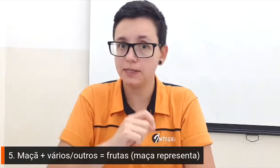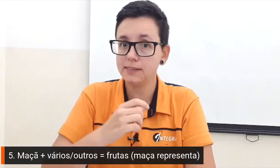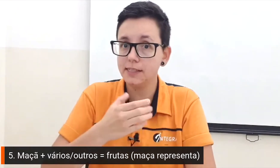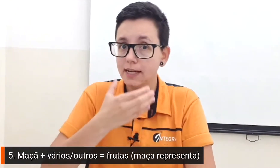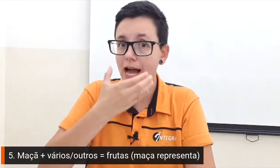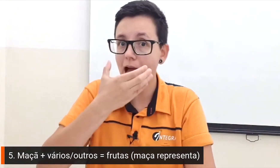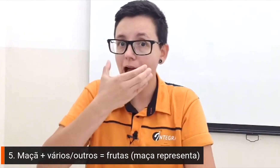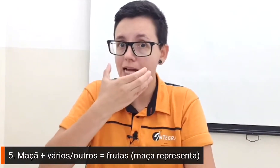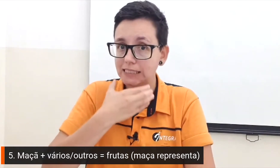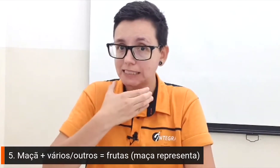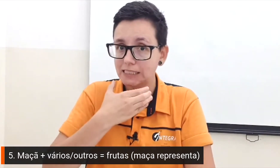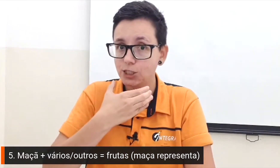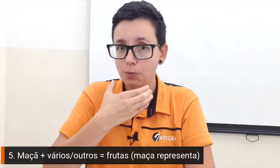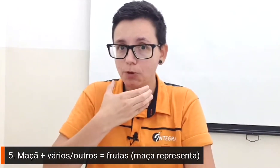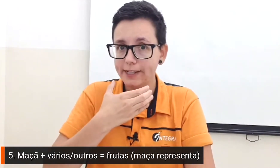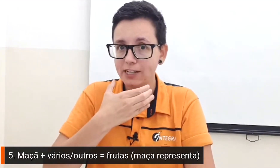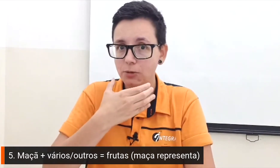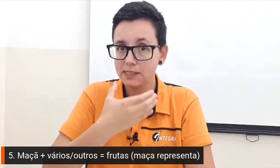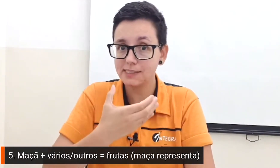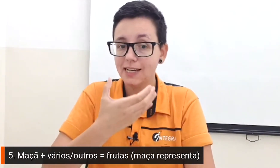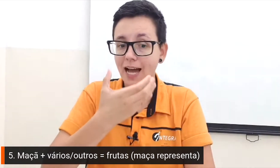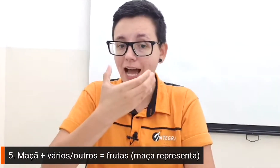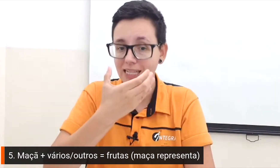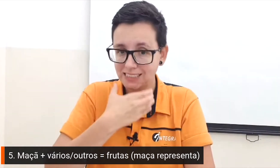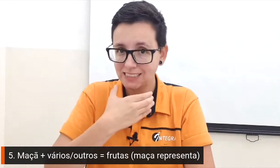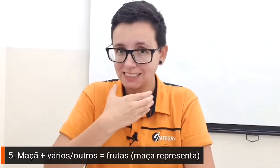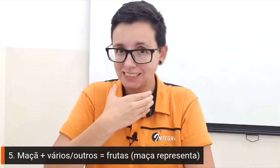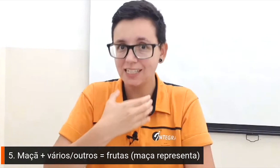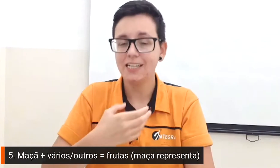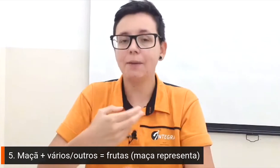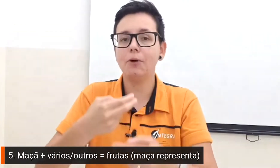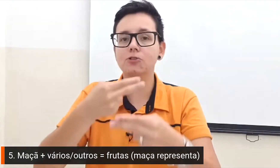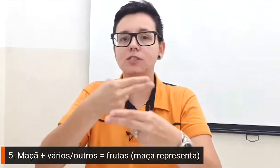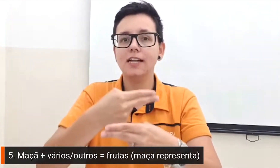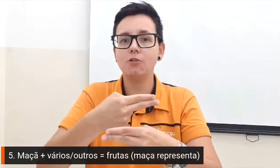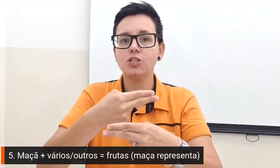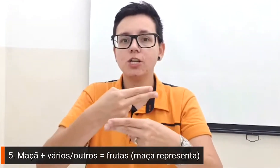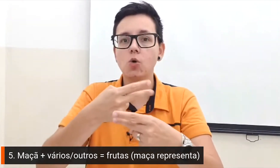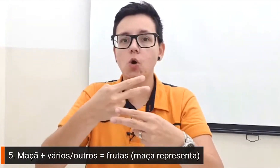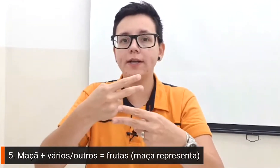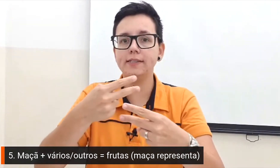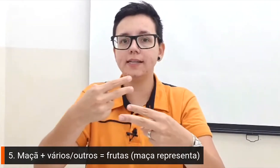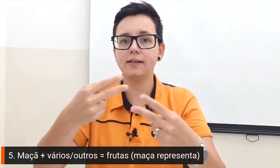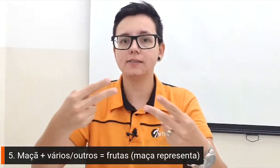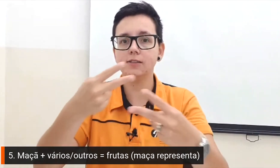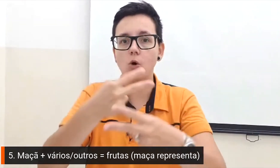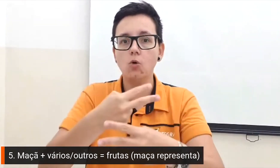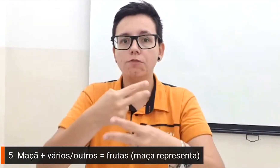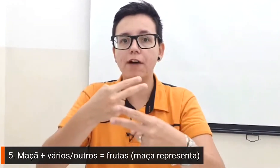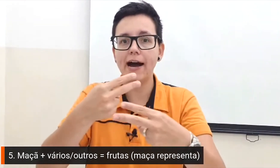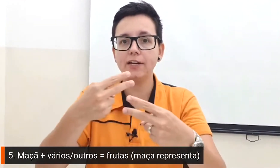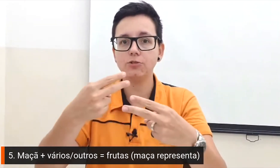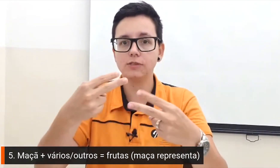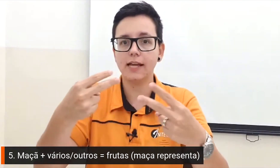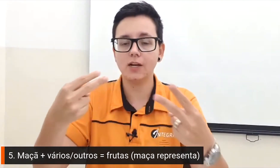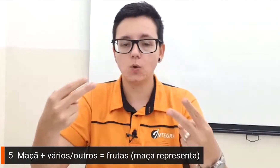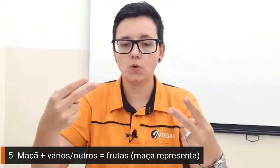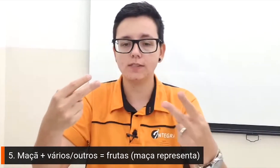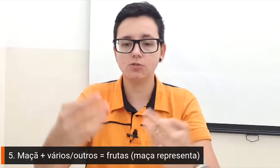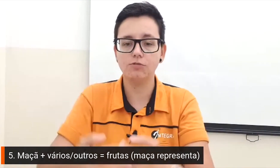maçã, tipo mordendo a maçã. Depois o sinal de coisas, ou vários, né? Coisas ou